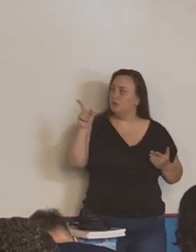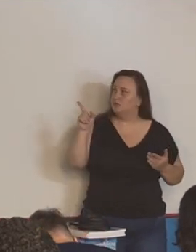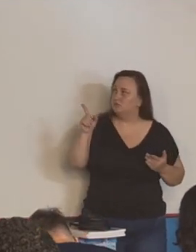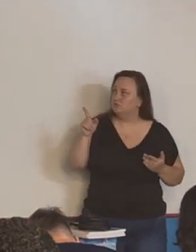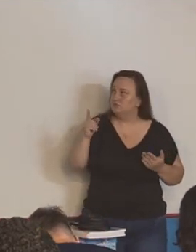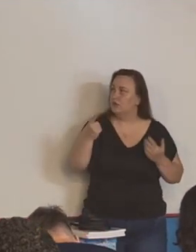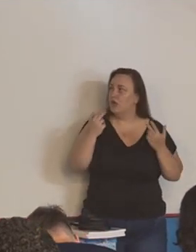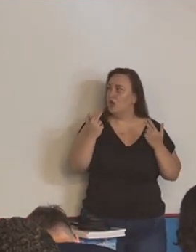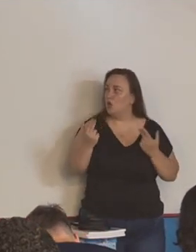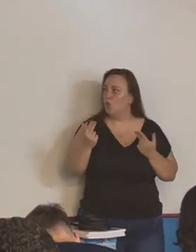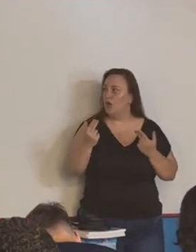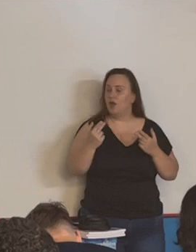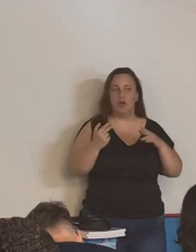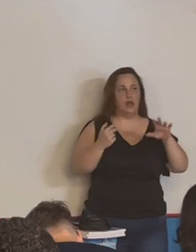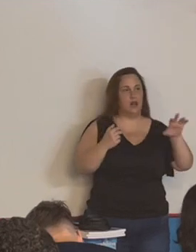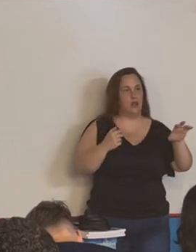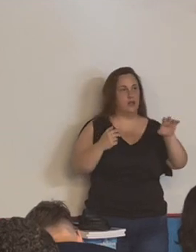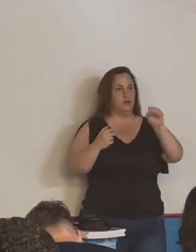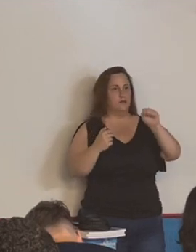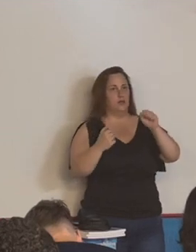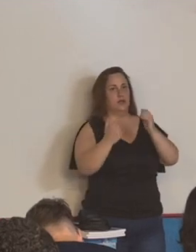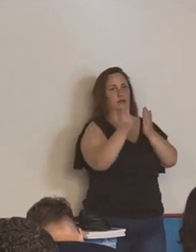a tela para